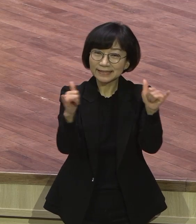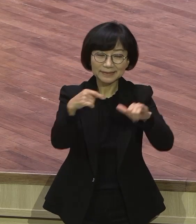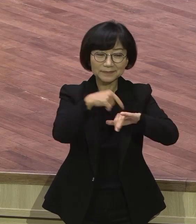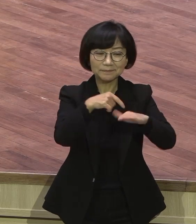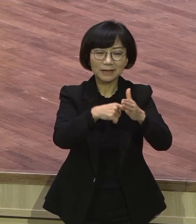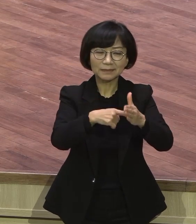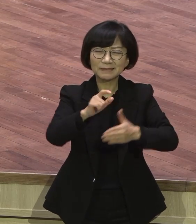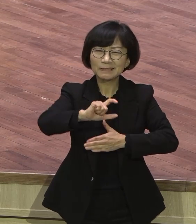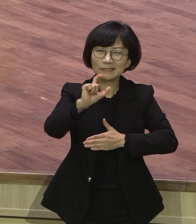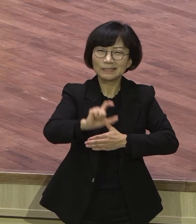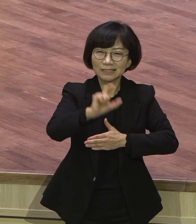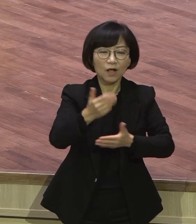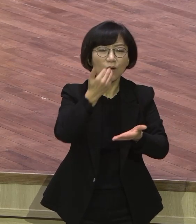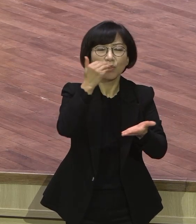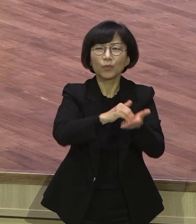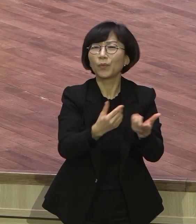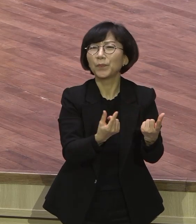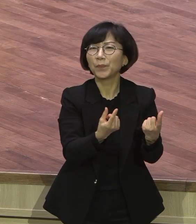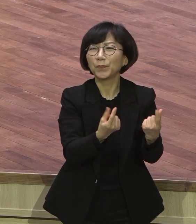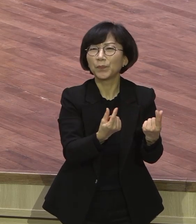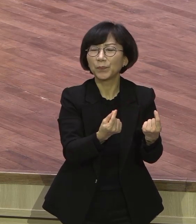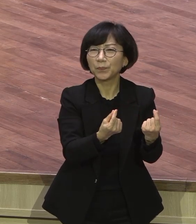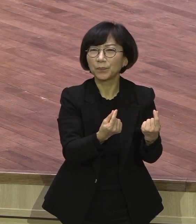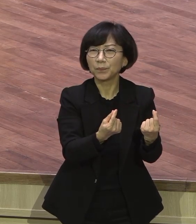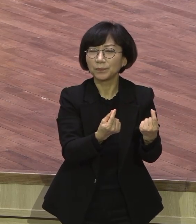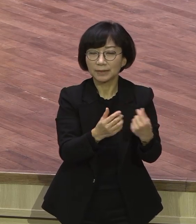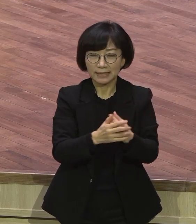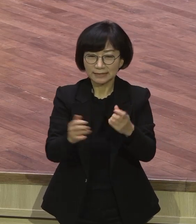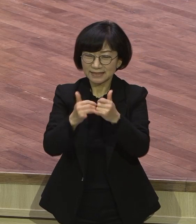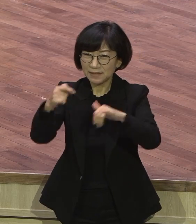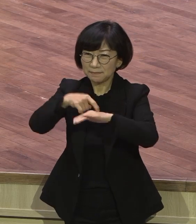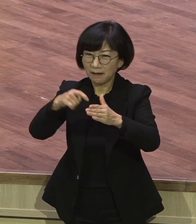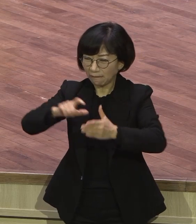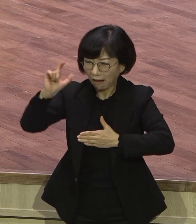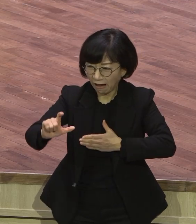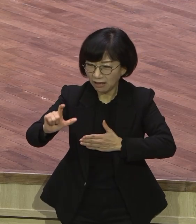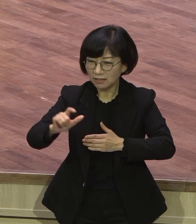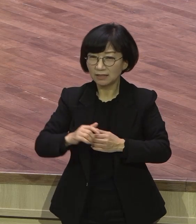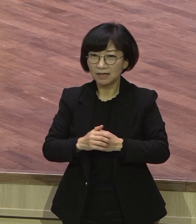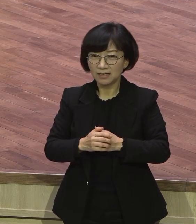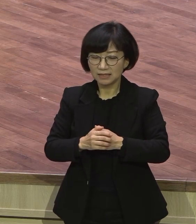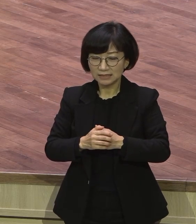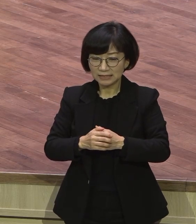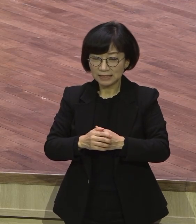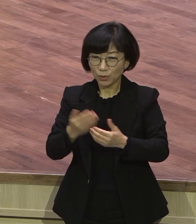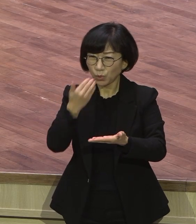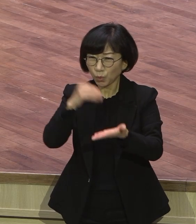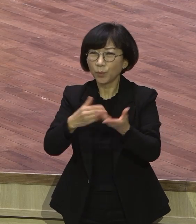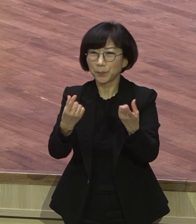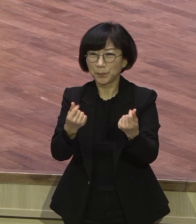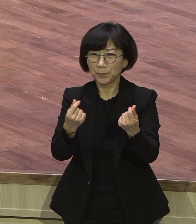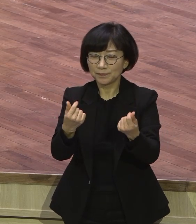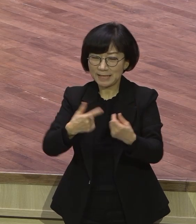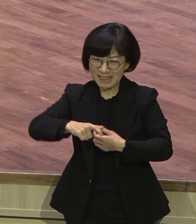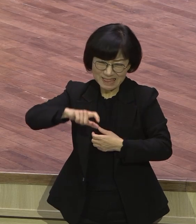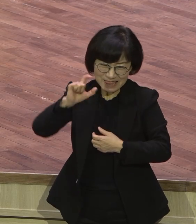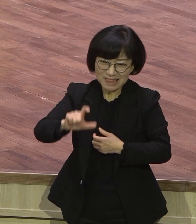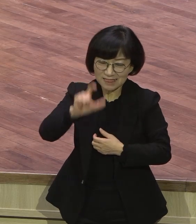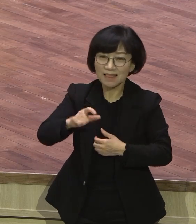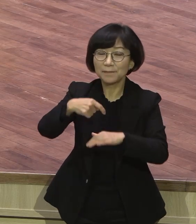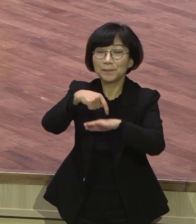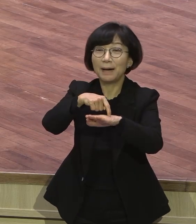단단하기 짝이 없을 만큼 굳고 단단하다 이 단단히 굳은 마음에